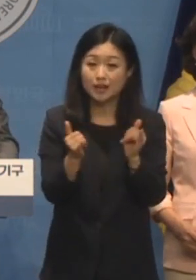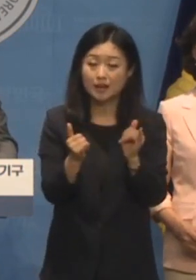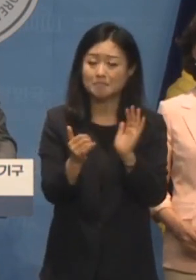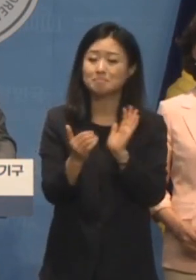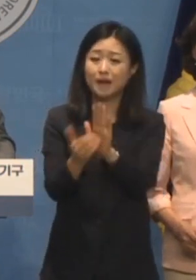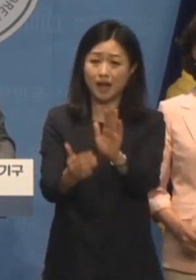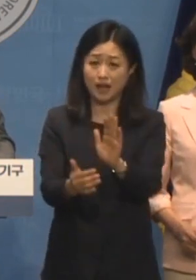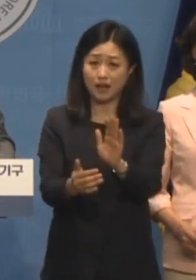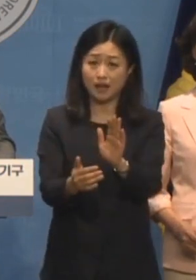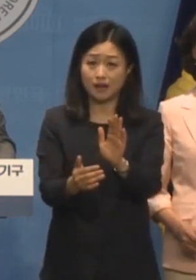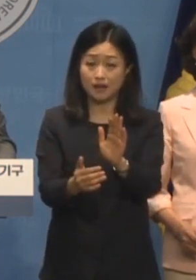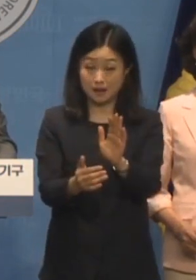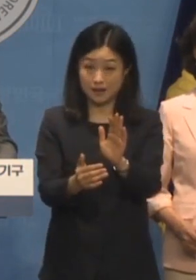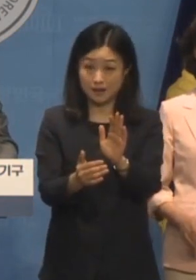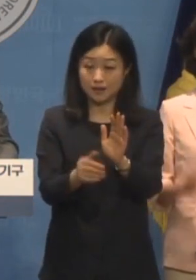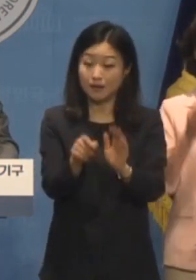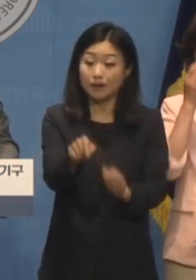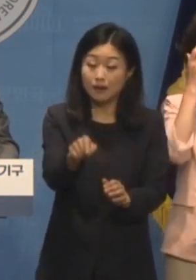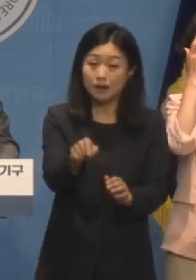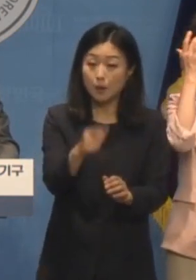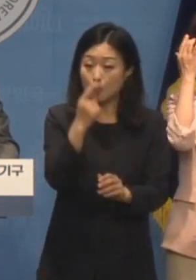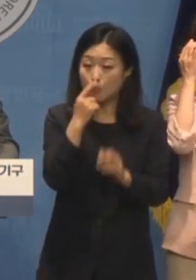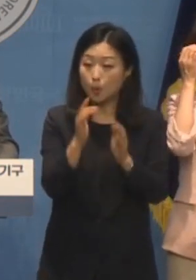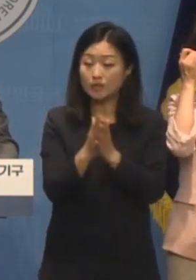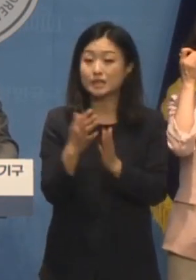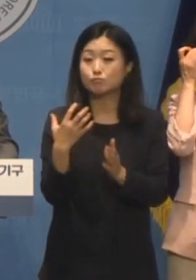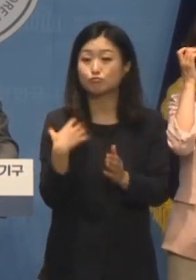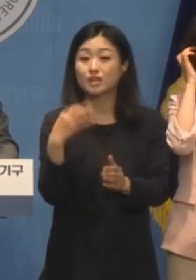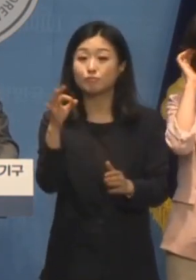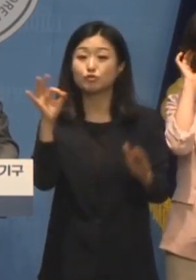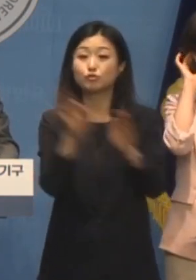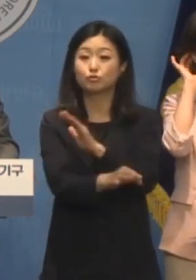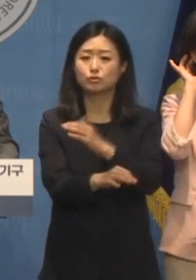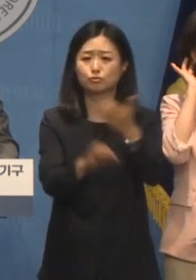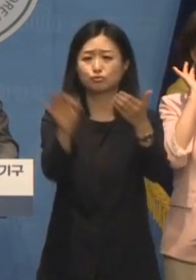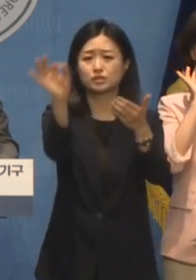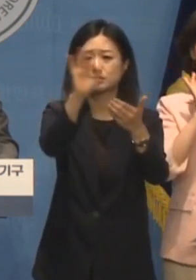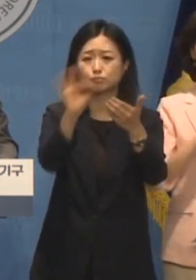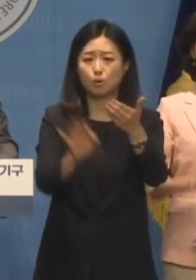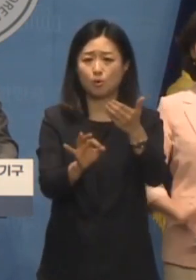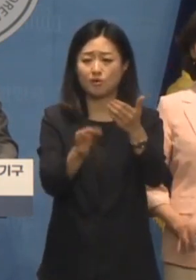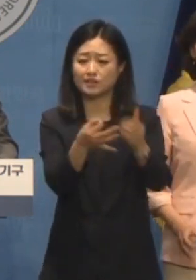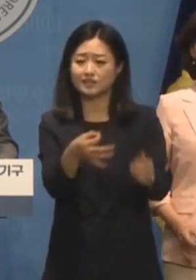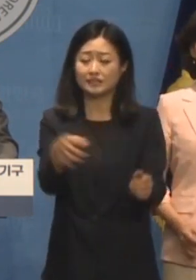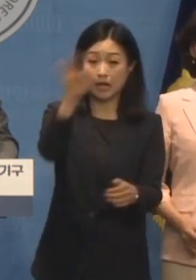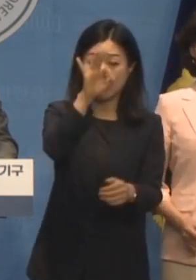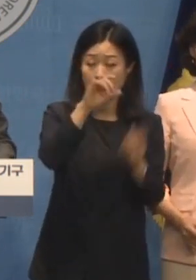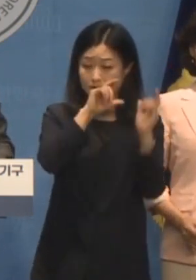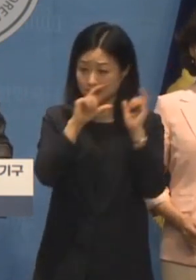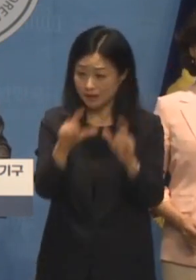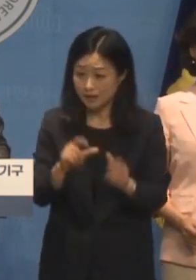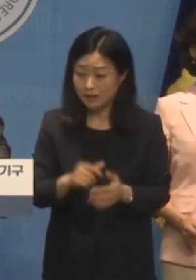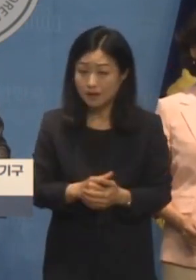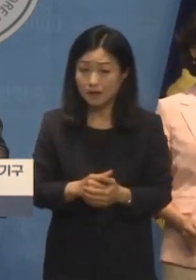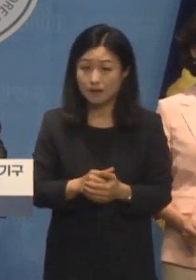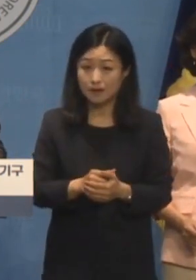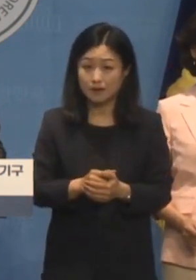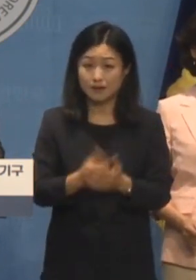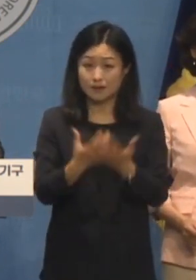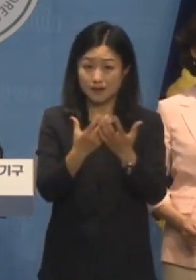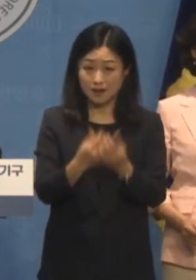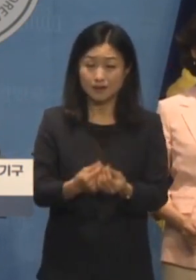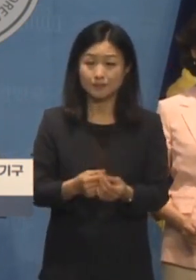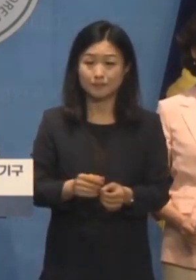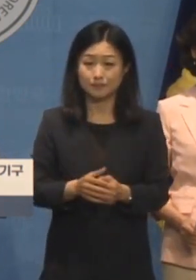위해 응급실 환자 본인부담률을 90% 인상하겠다고 합니다 낙상사고 피가